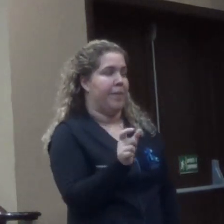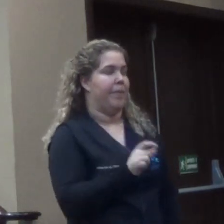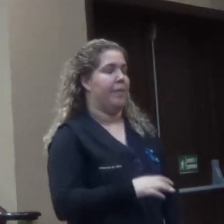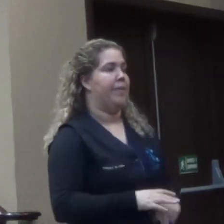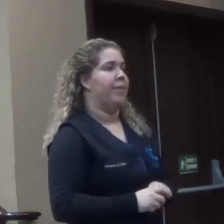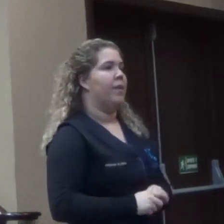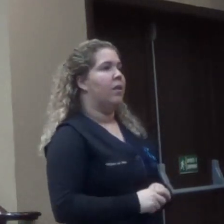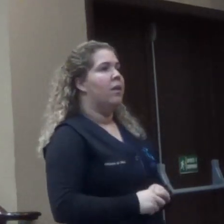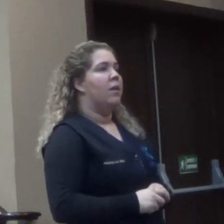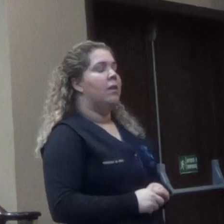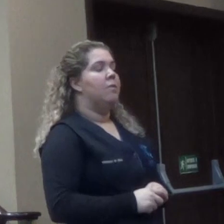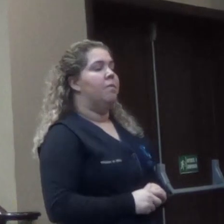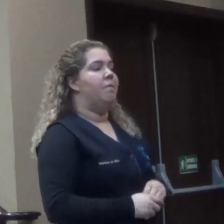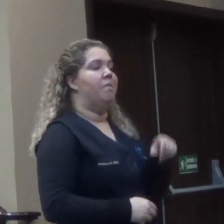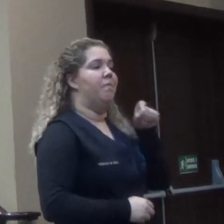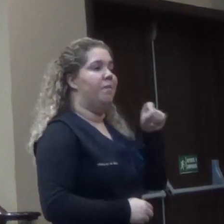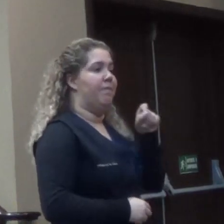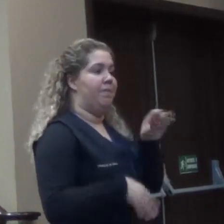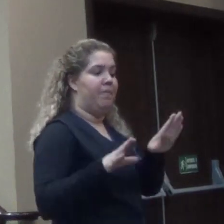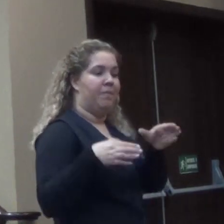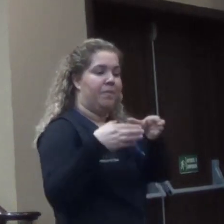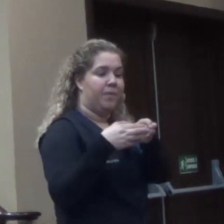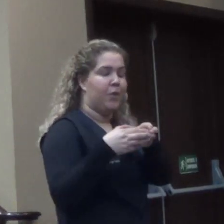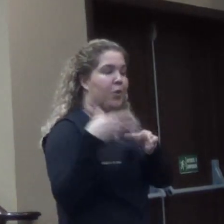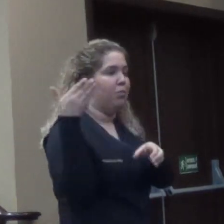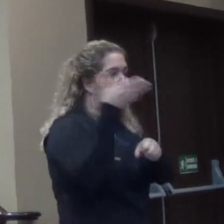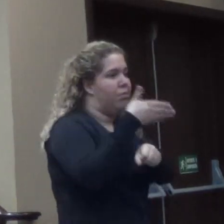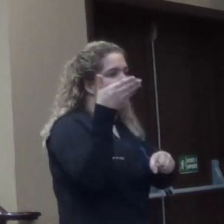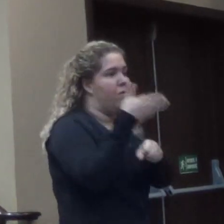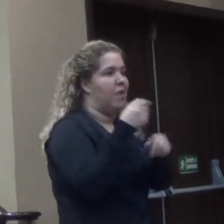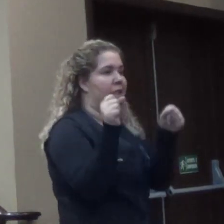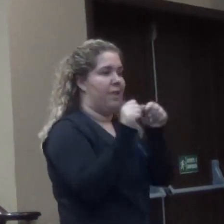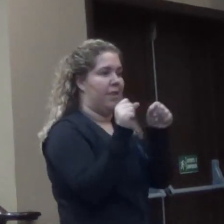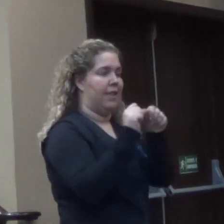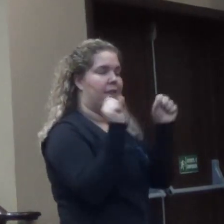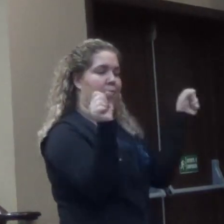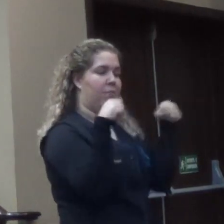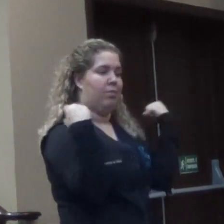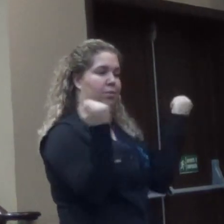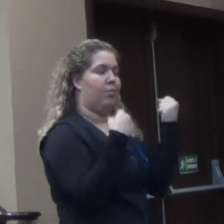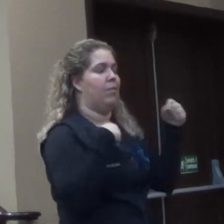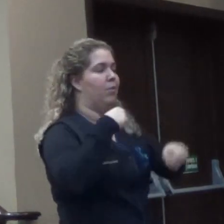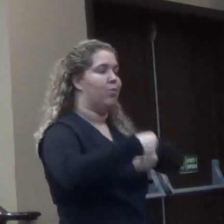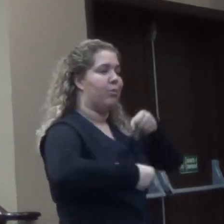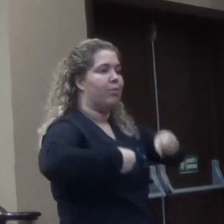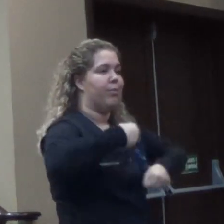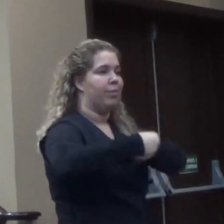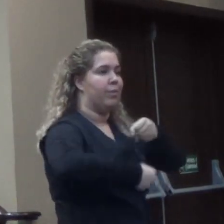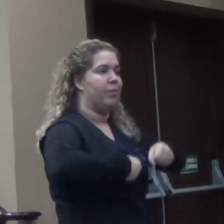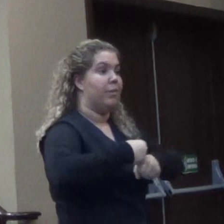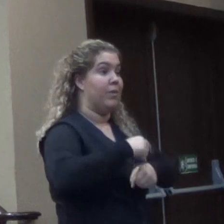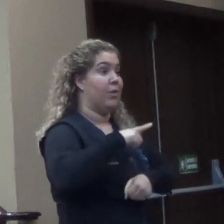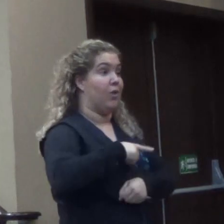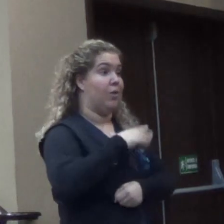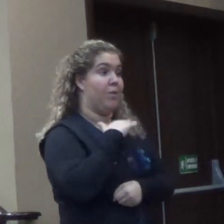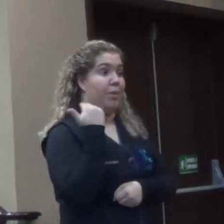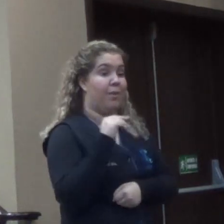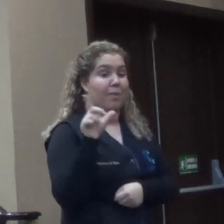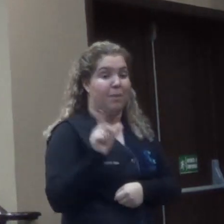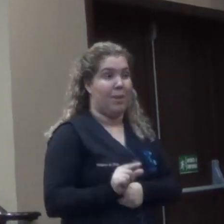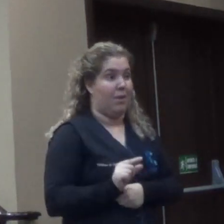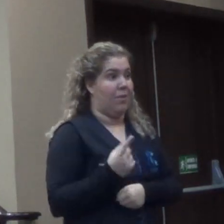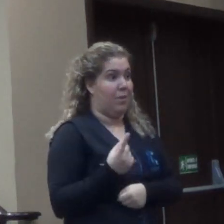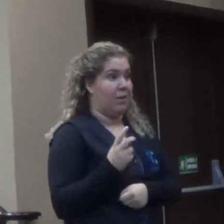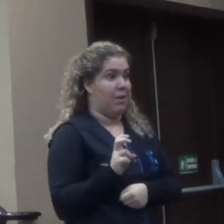Os que faziam exercício físico regular, só por causa disso, tinham uma mortalidade 20% menor todos os anos. Os que